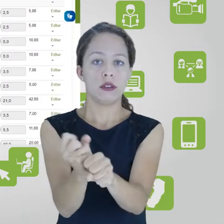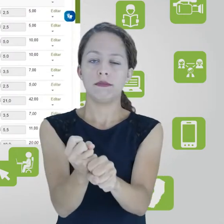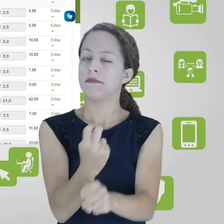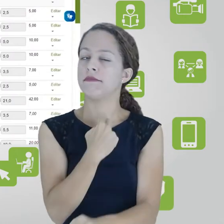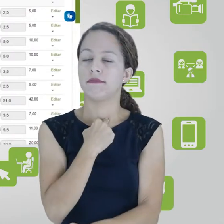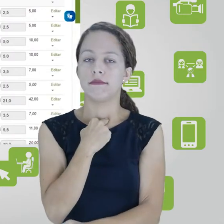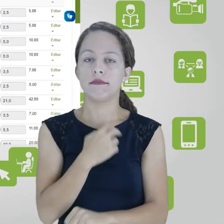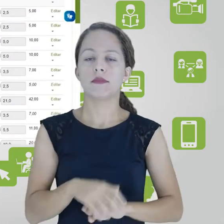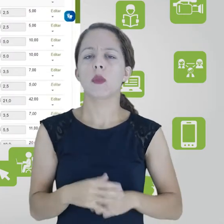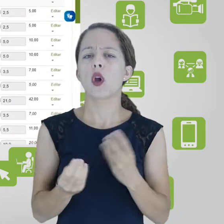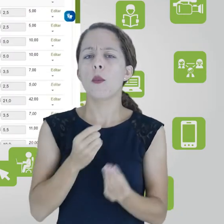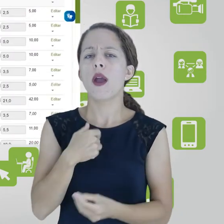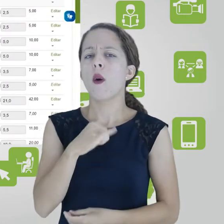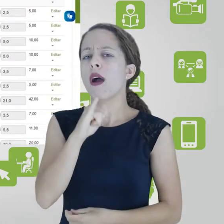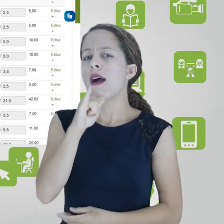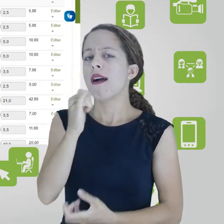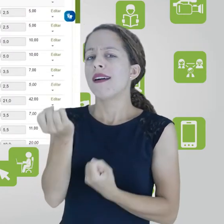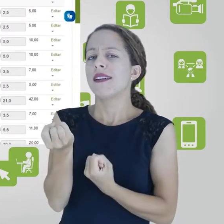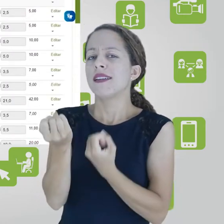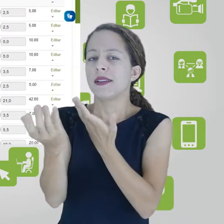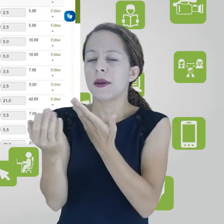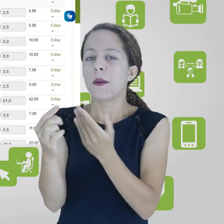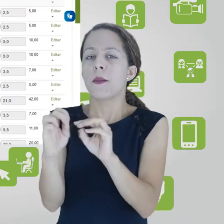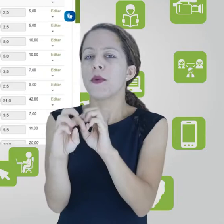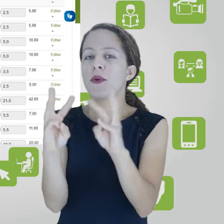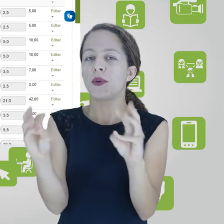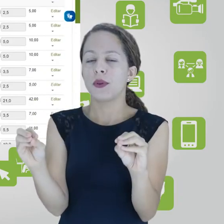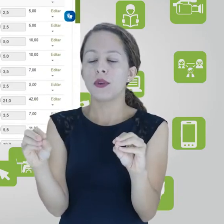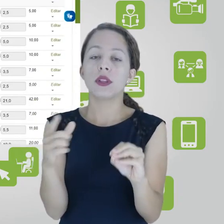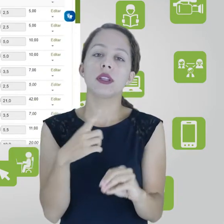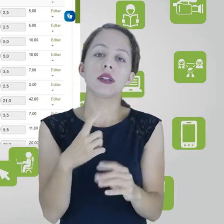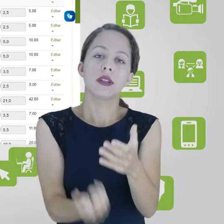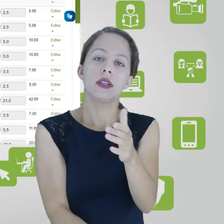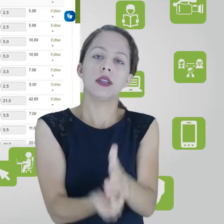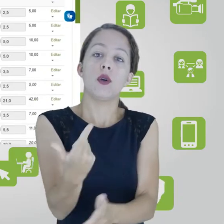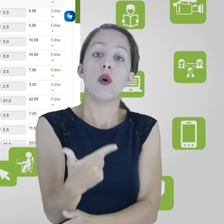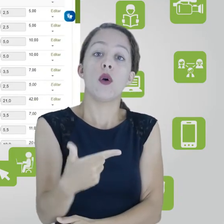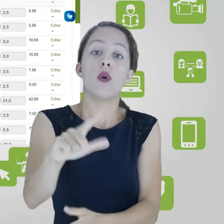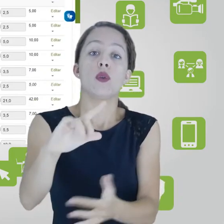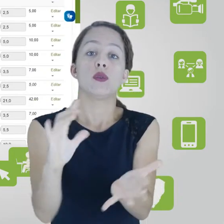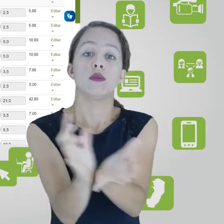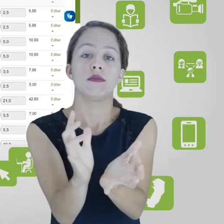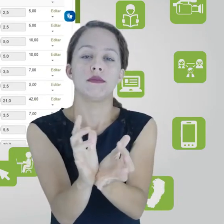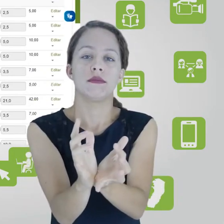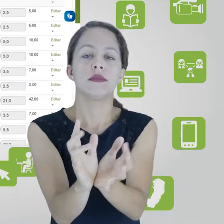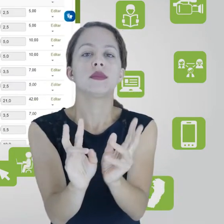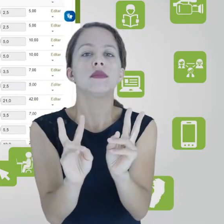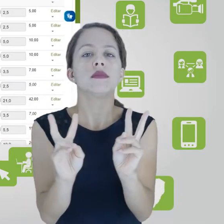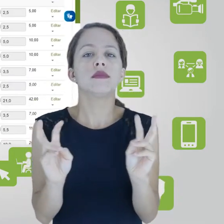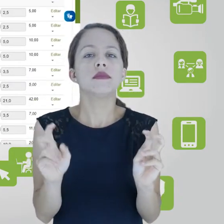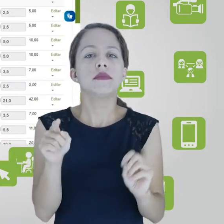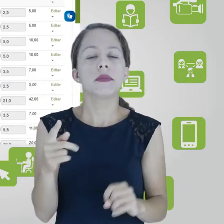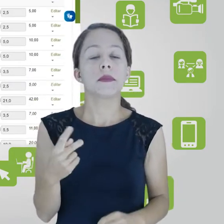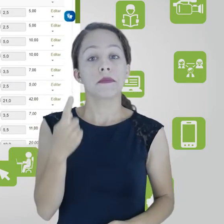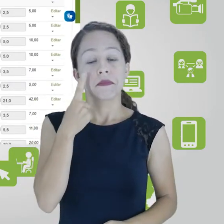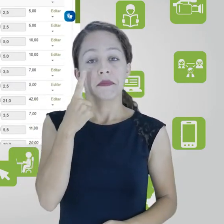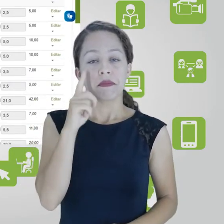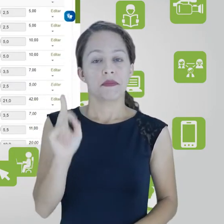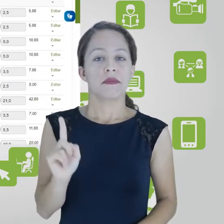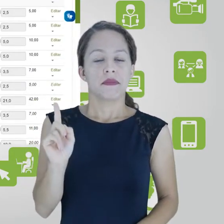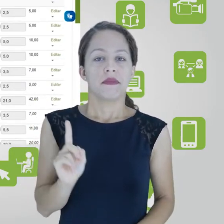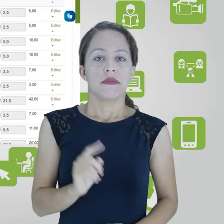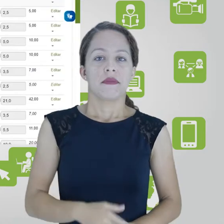Certo? Então, como é que eu vou dizer isso para o Moodle? Eu vou criar também uma outra categoria, que a gente chama de categoria